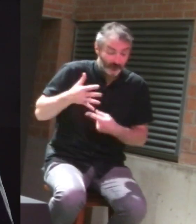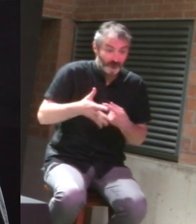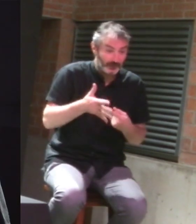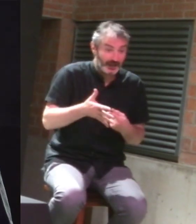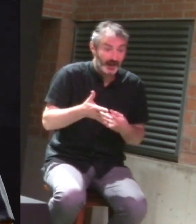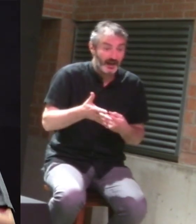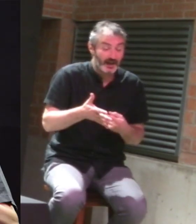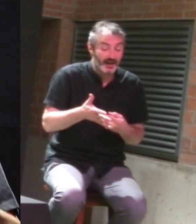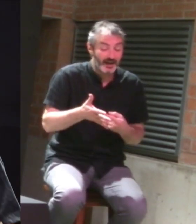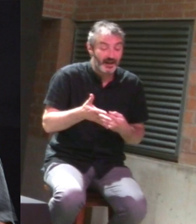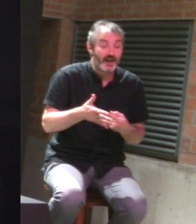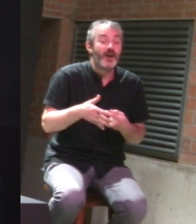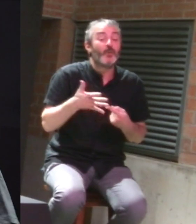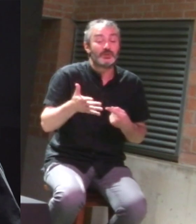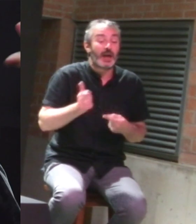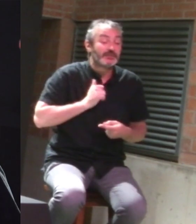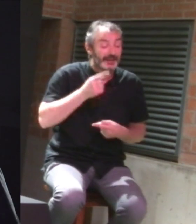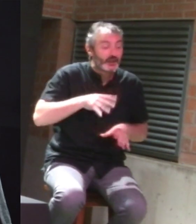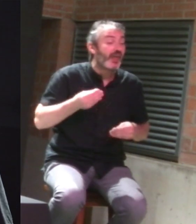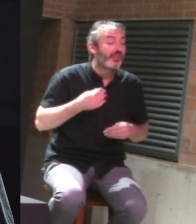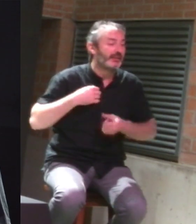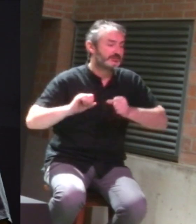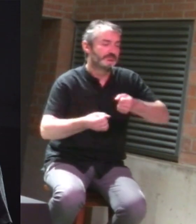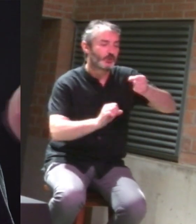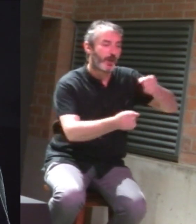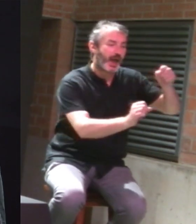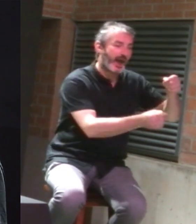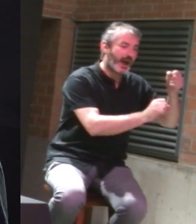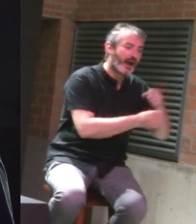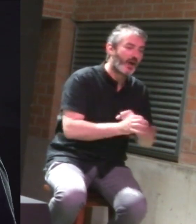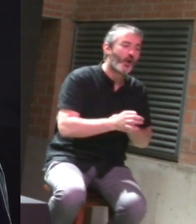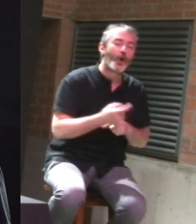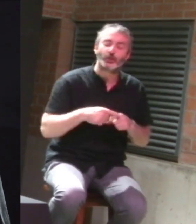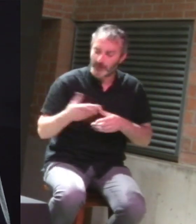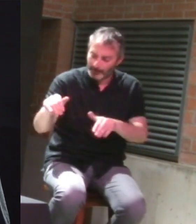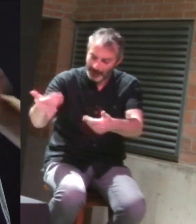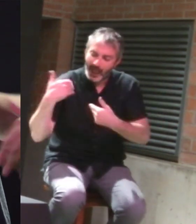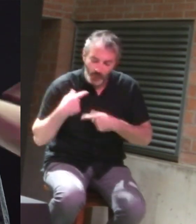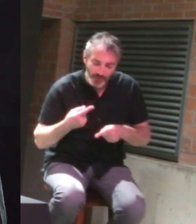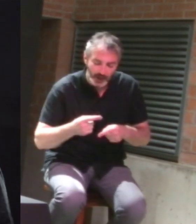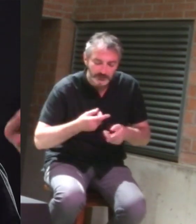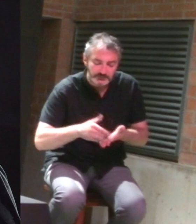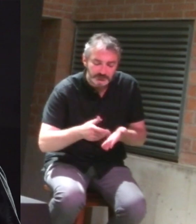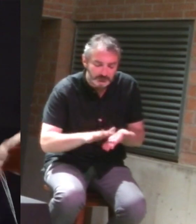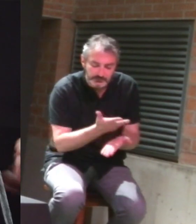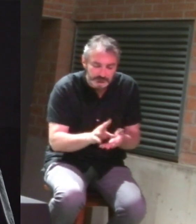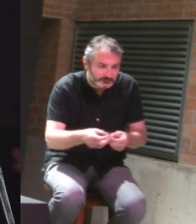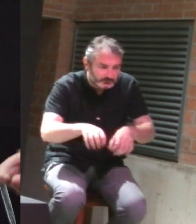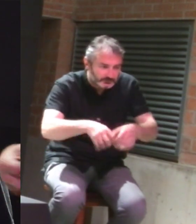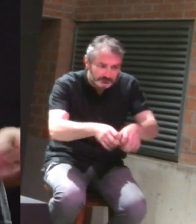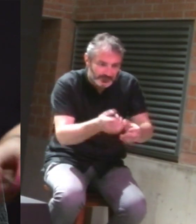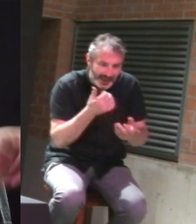fábricas y escobaban los locales, ayudaban en ciertos trabajos a los